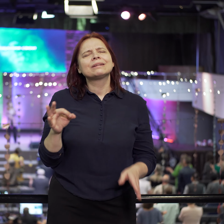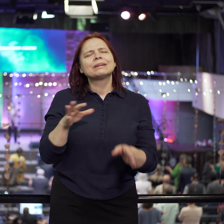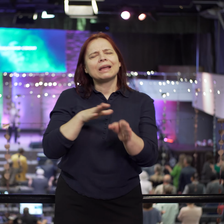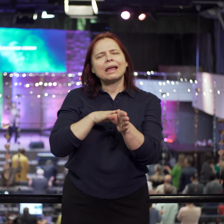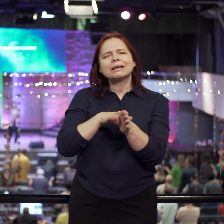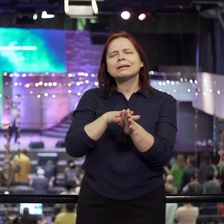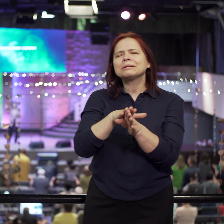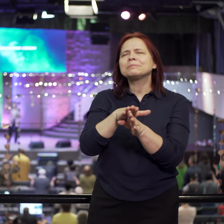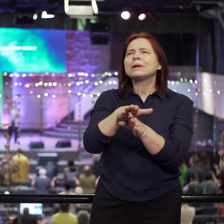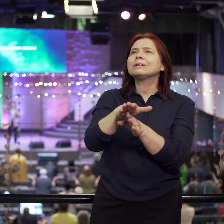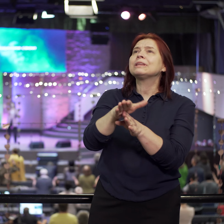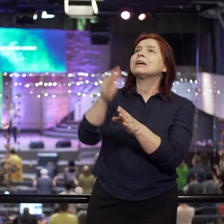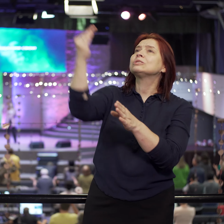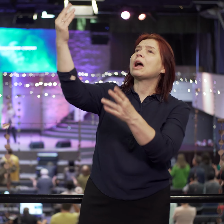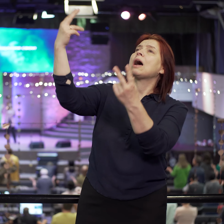исполняешь